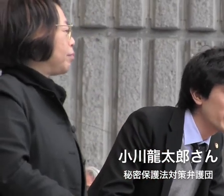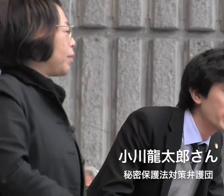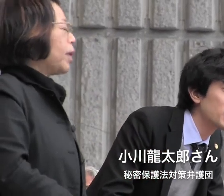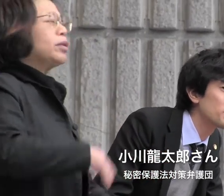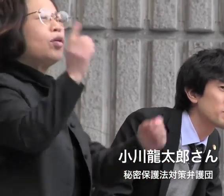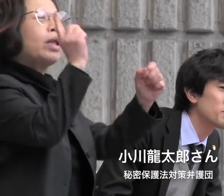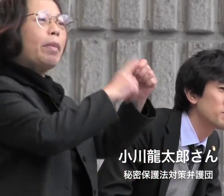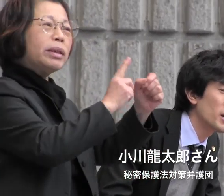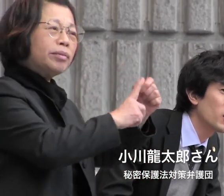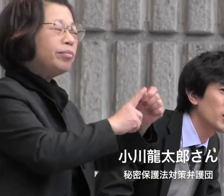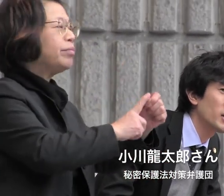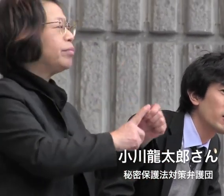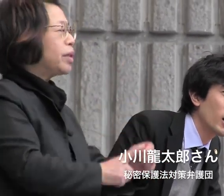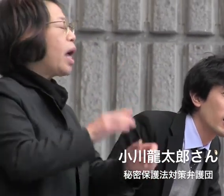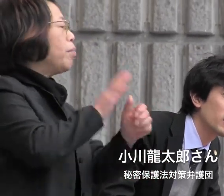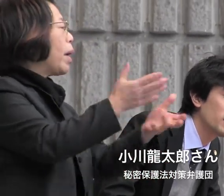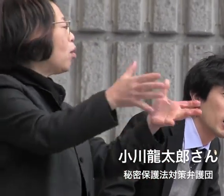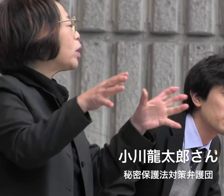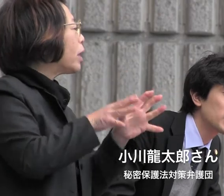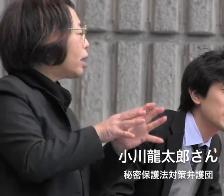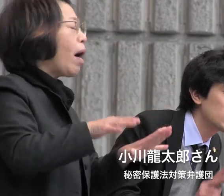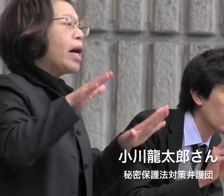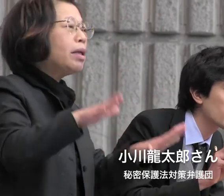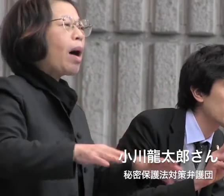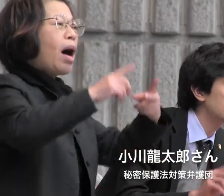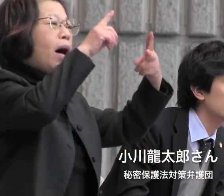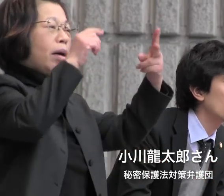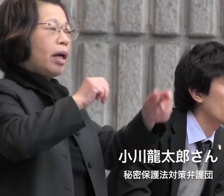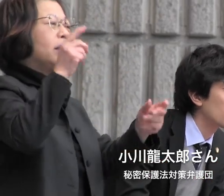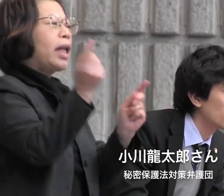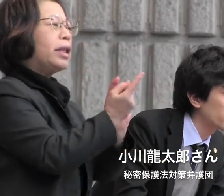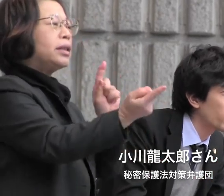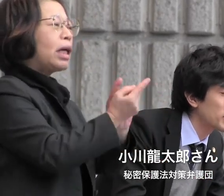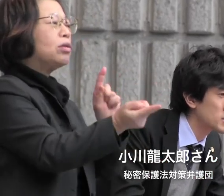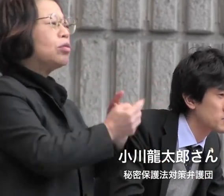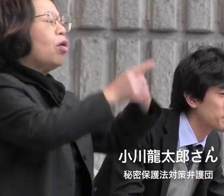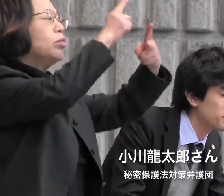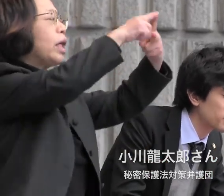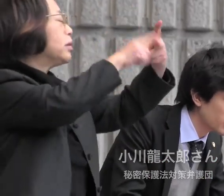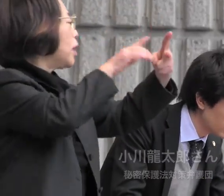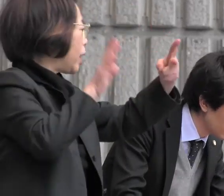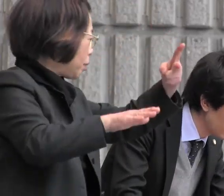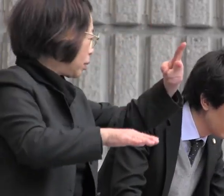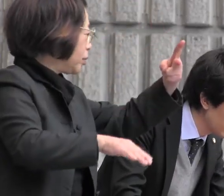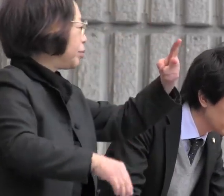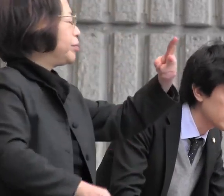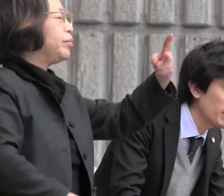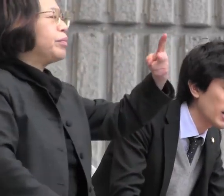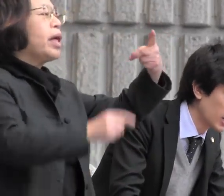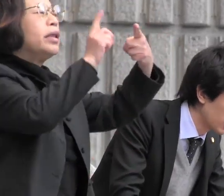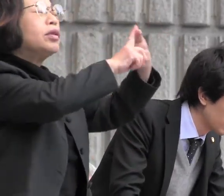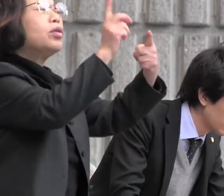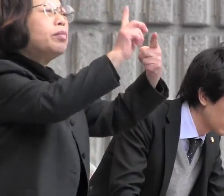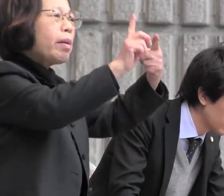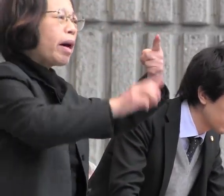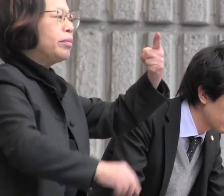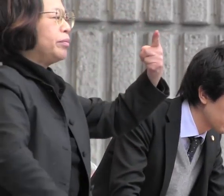そのために弁護団では今2つの対策を取っております。1つ